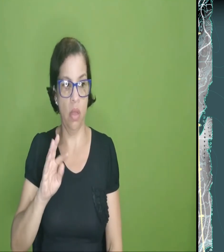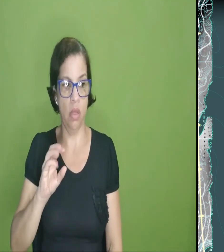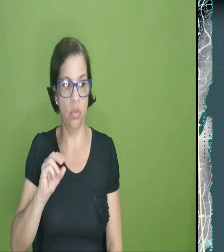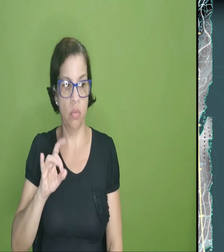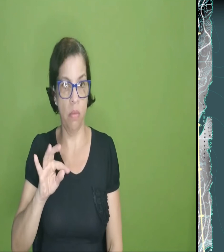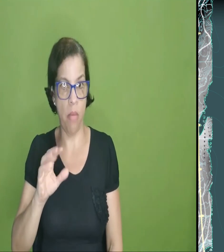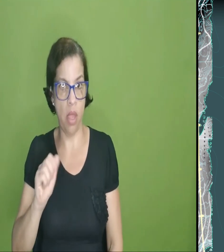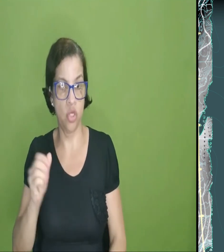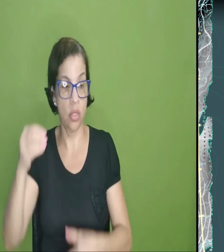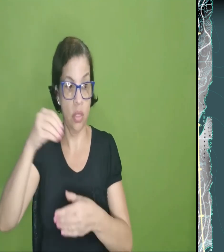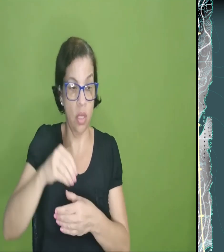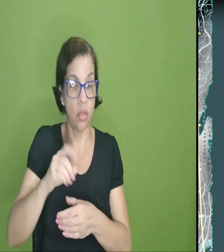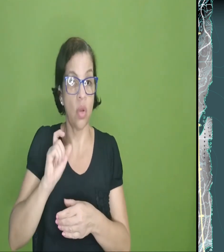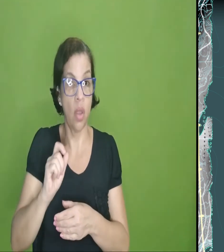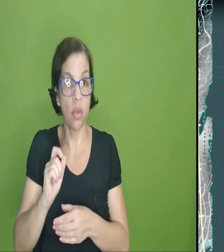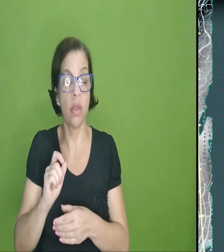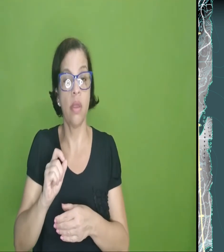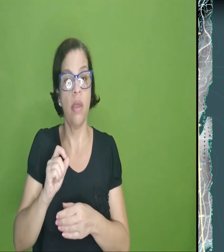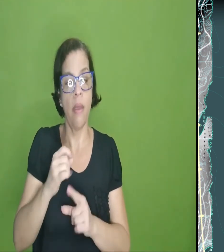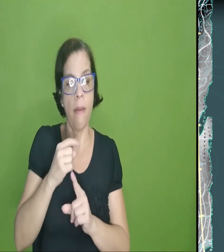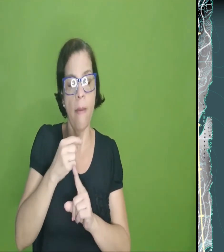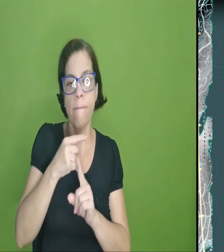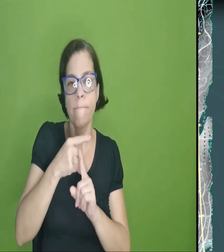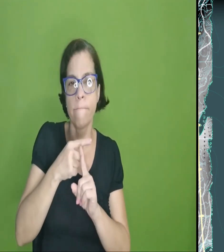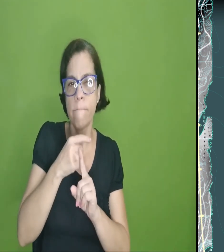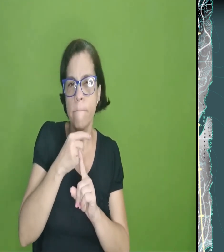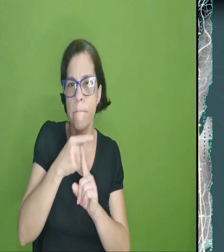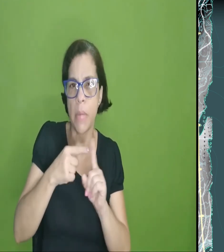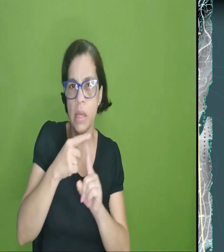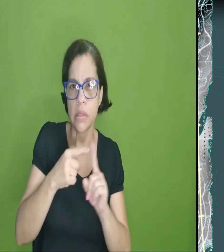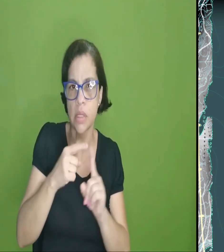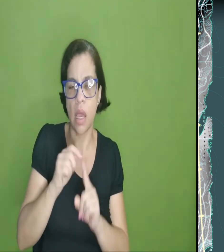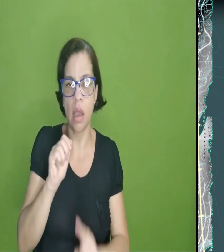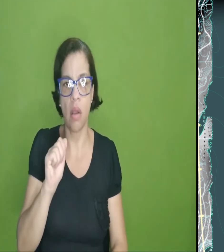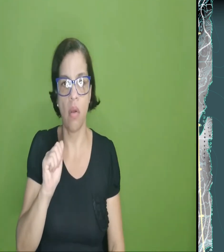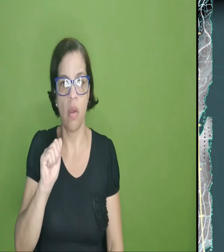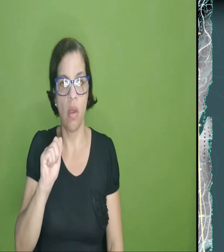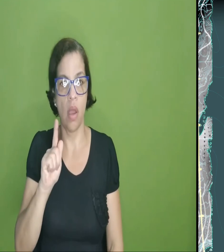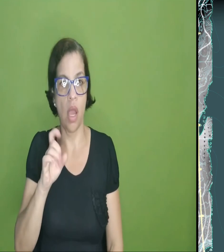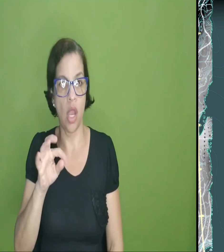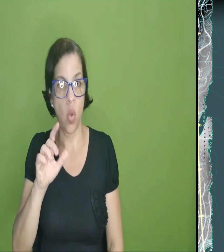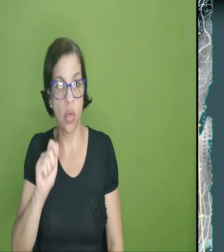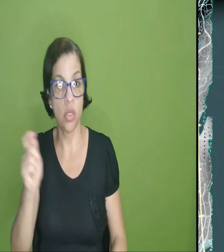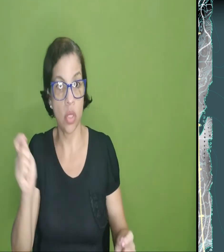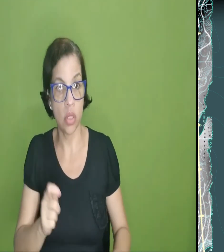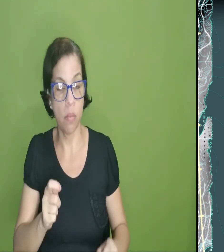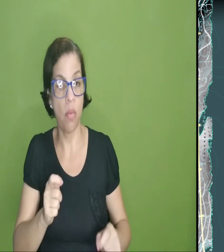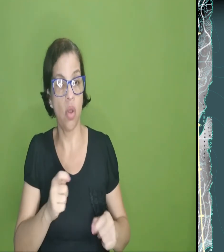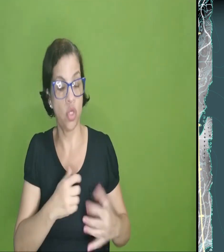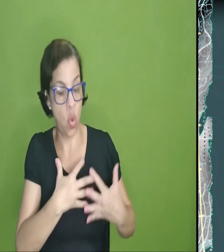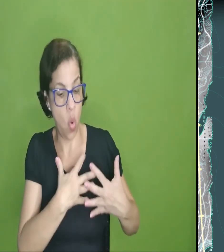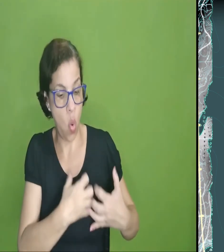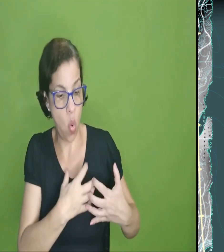muito semelhante àquele produzido pela atividade simpática em repouso, com manutenção da condução